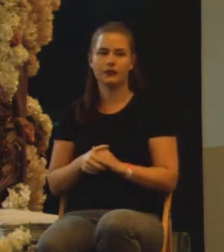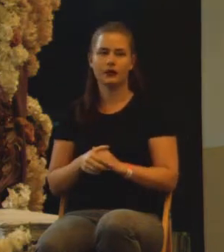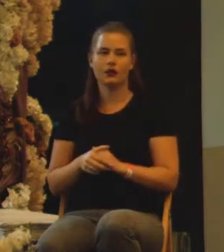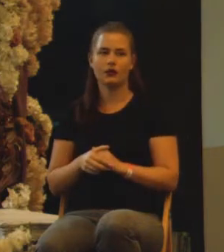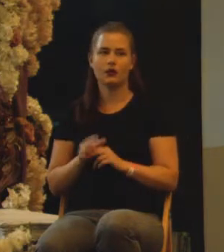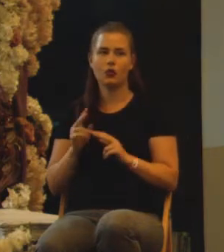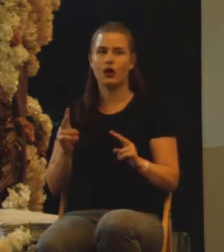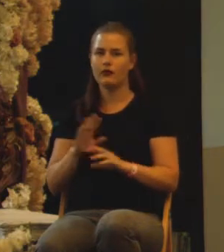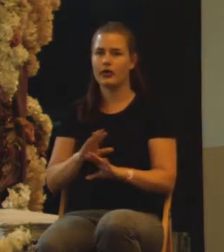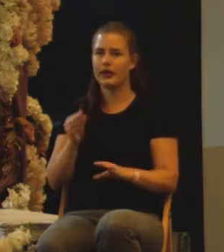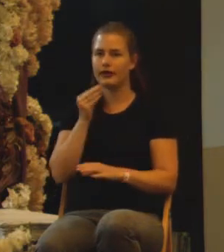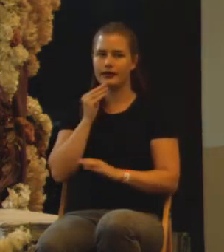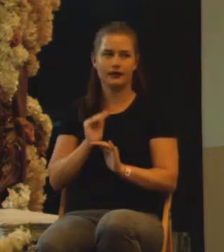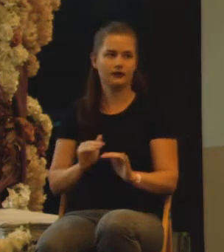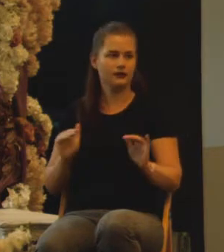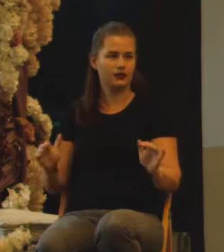едят дети?